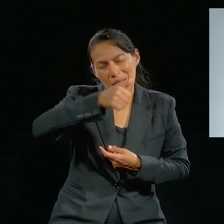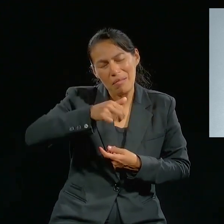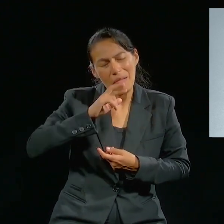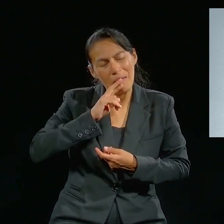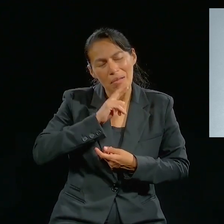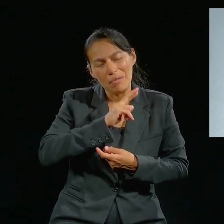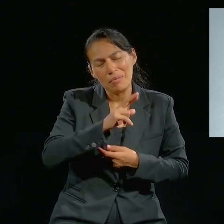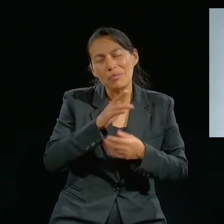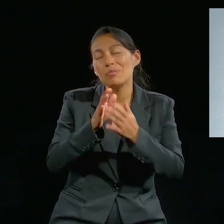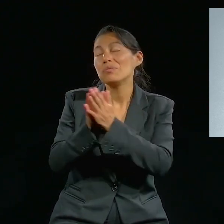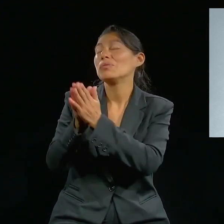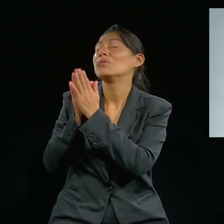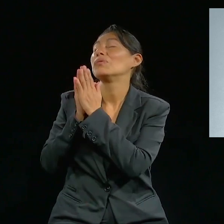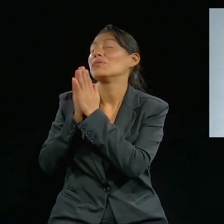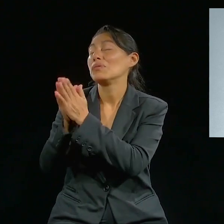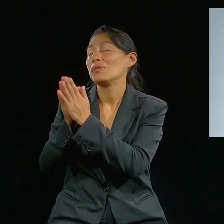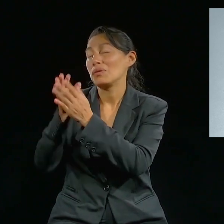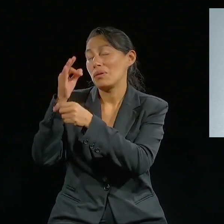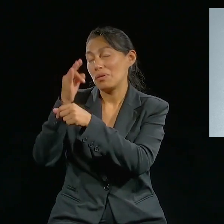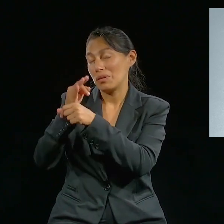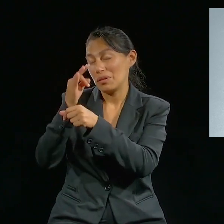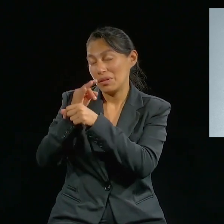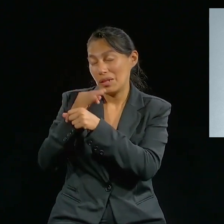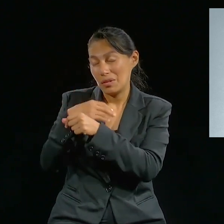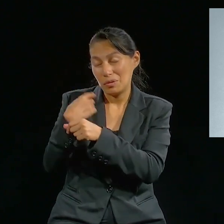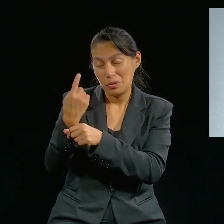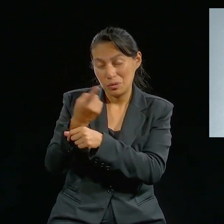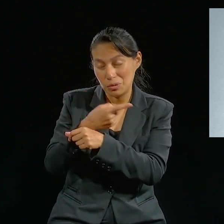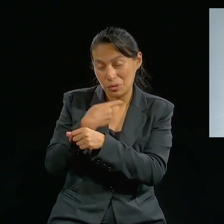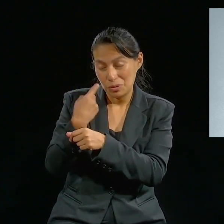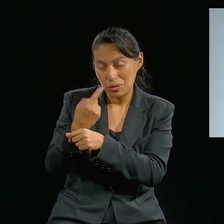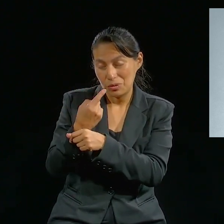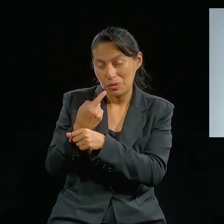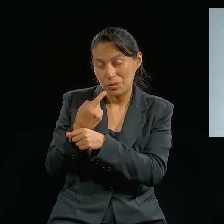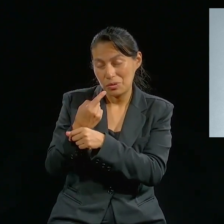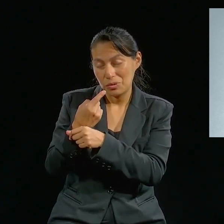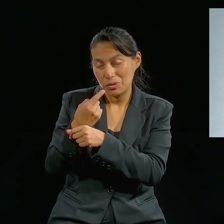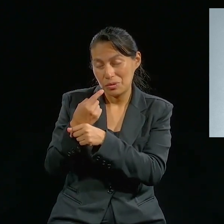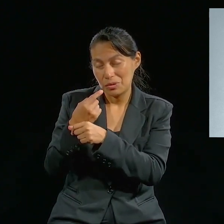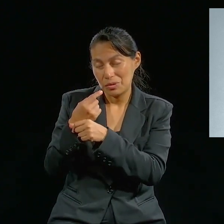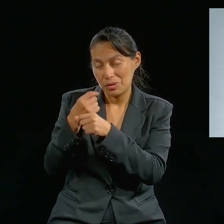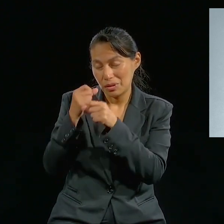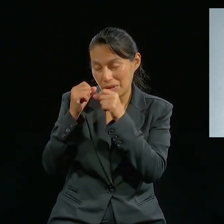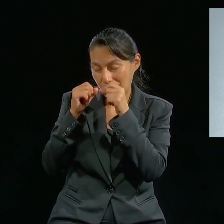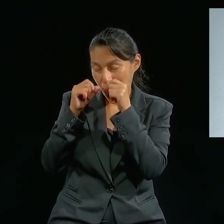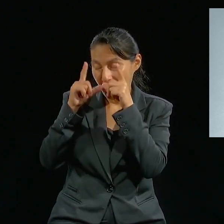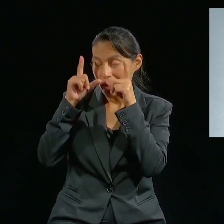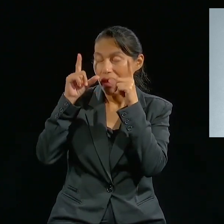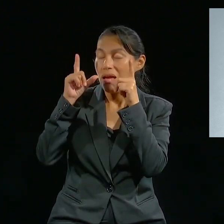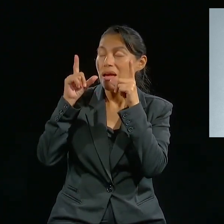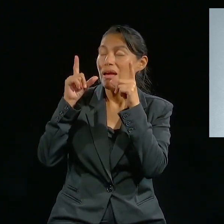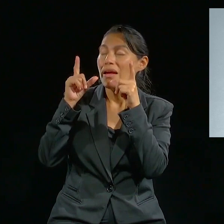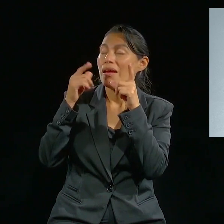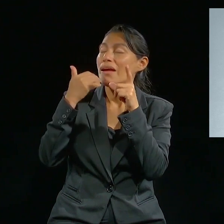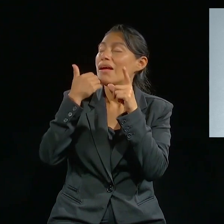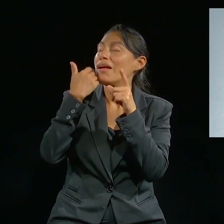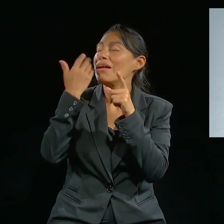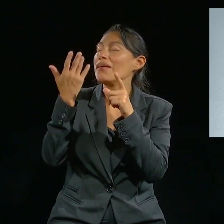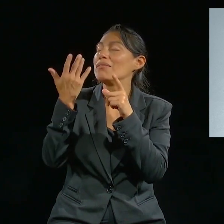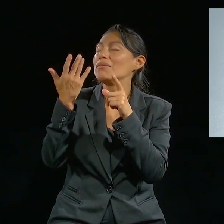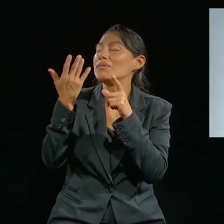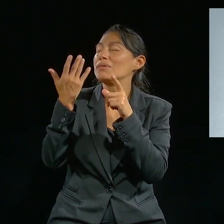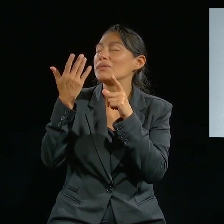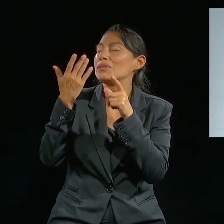y en esta noche señor al abrir nuestros ojos queremos abrir los ojos señor pero